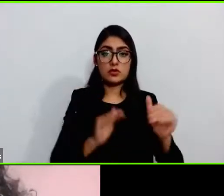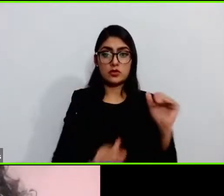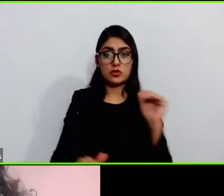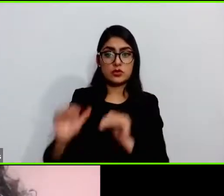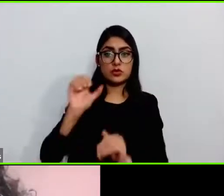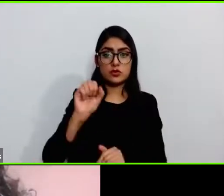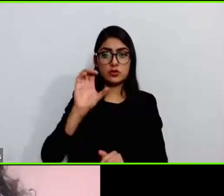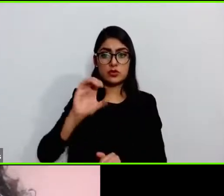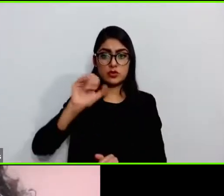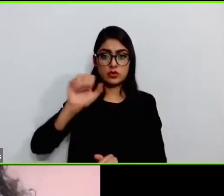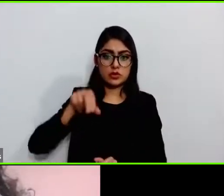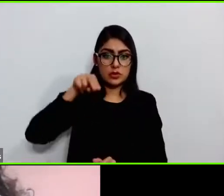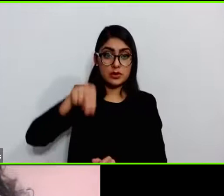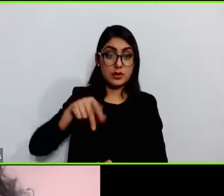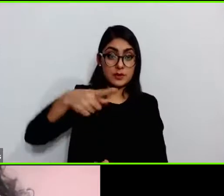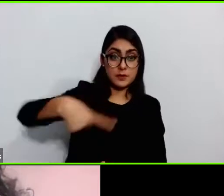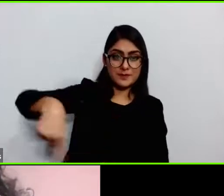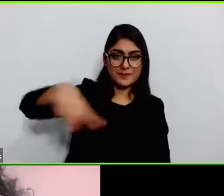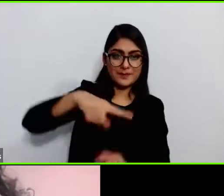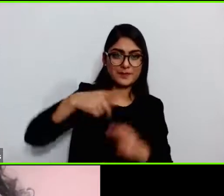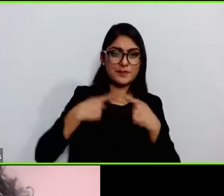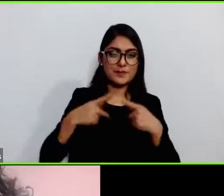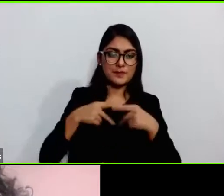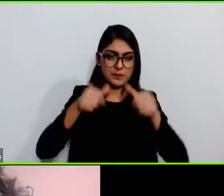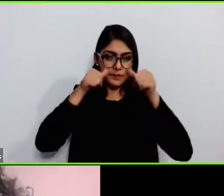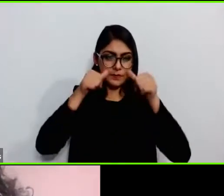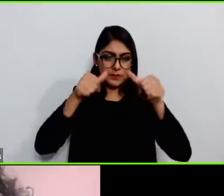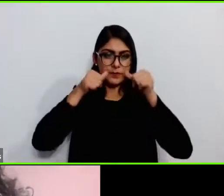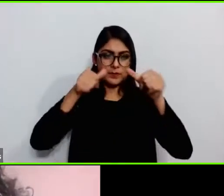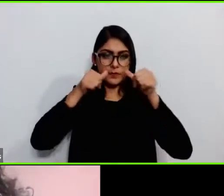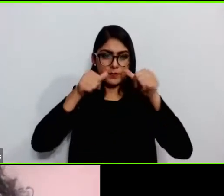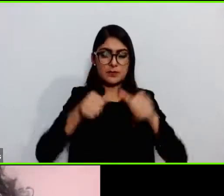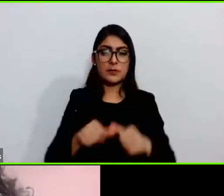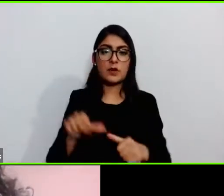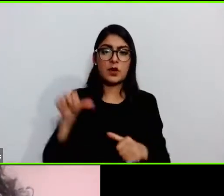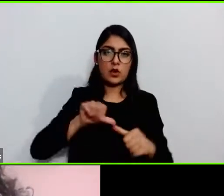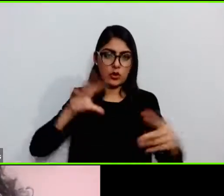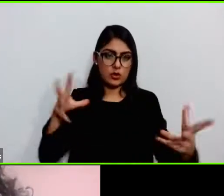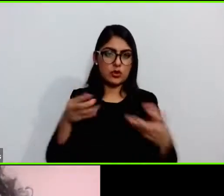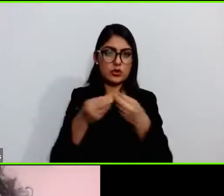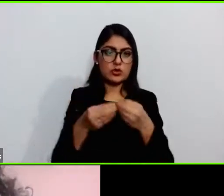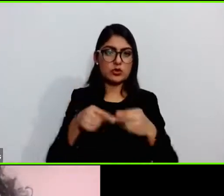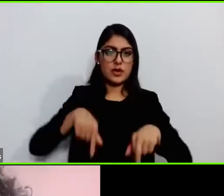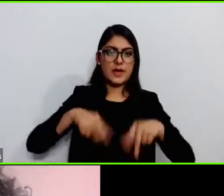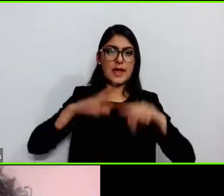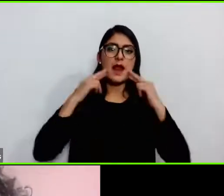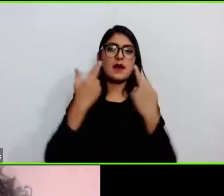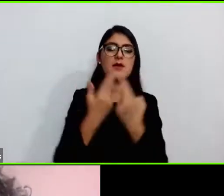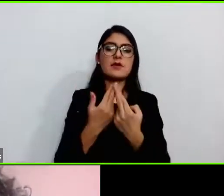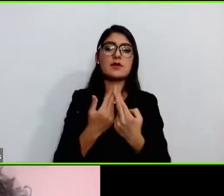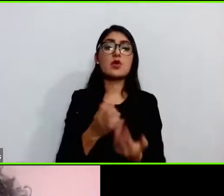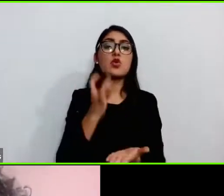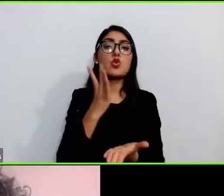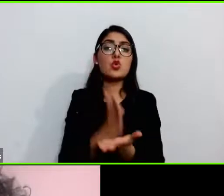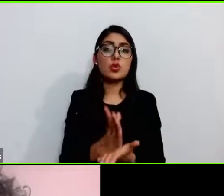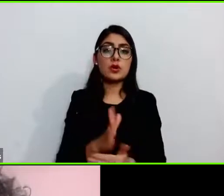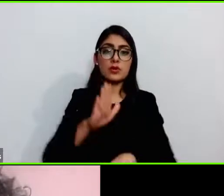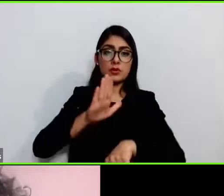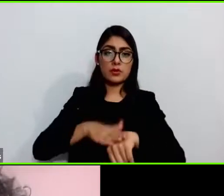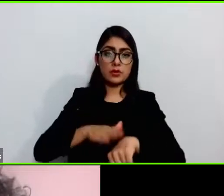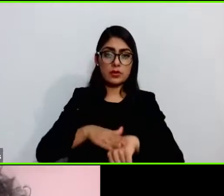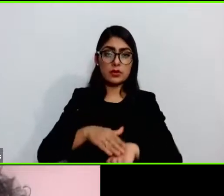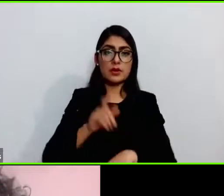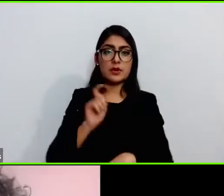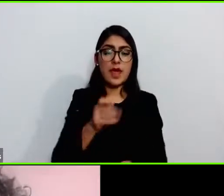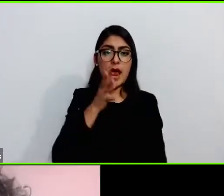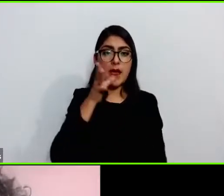contar con este público tan importante que nos está acompañando en estas sesiones. Únicamente nada más para